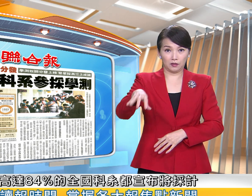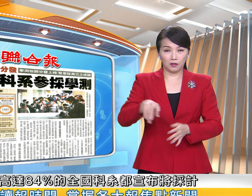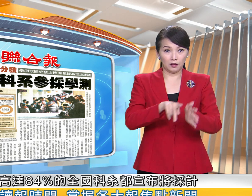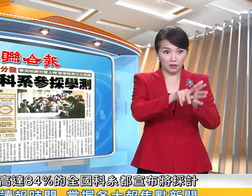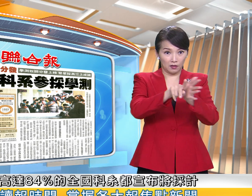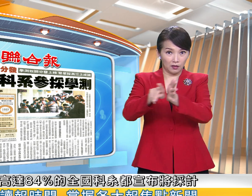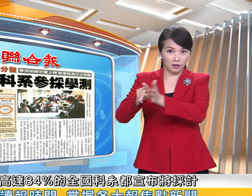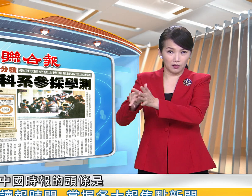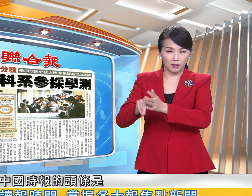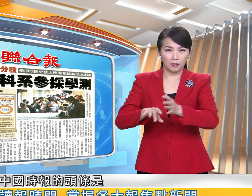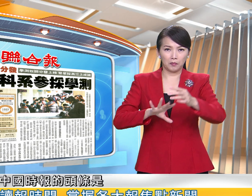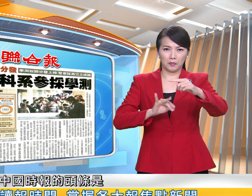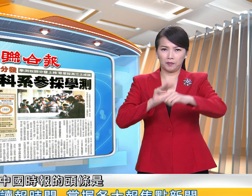会采集。